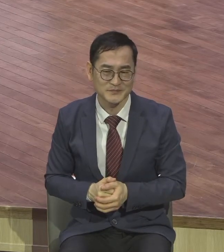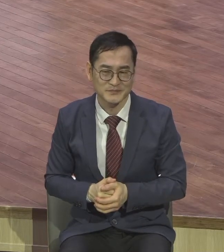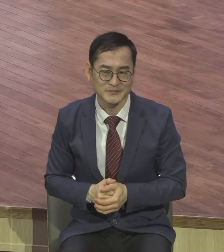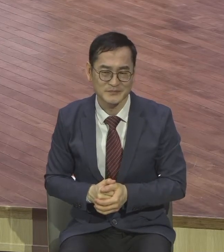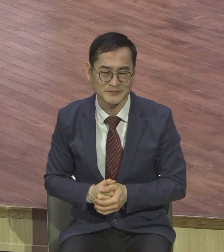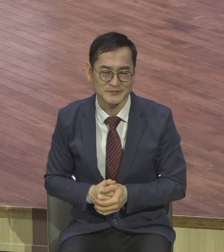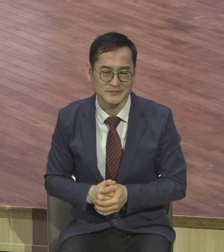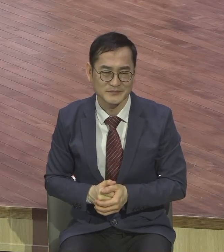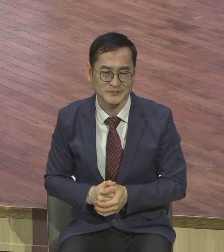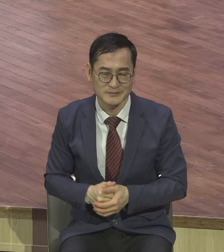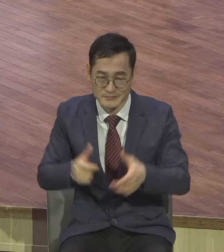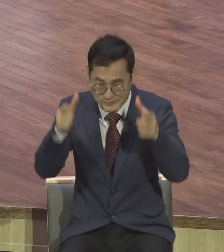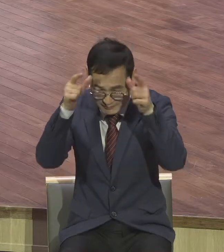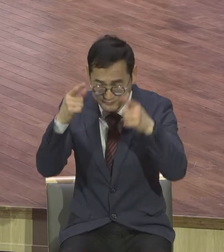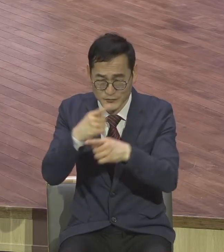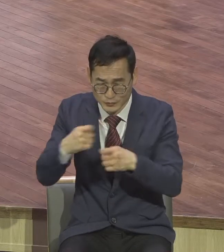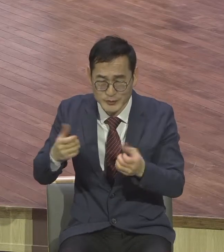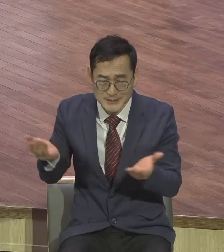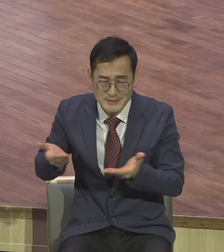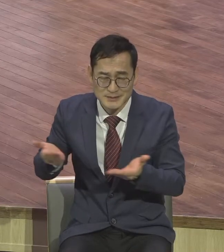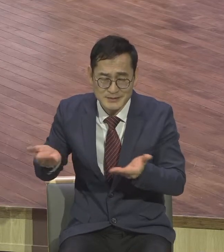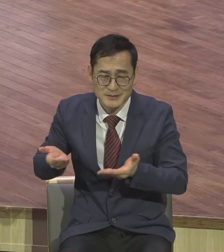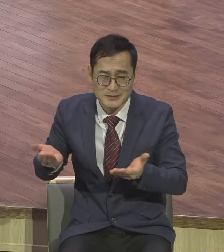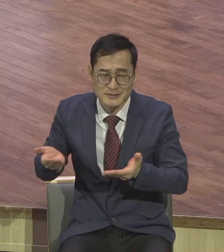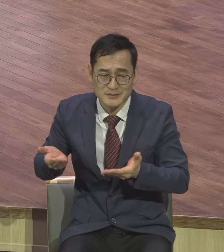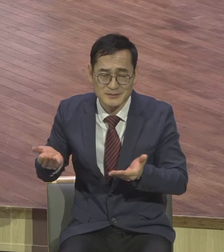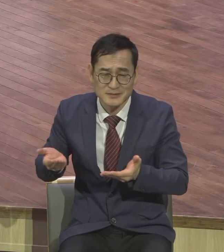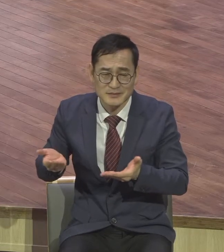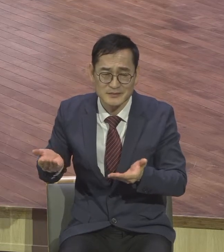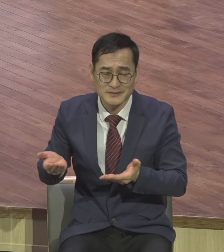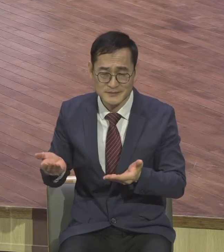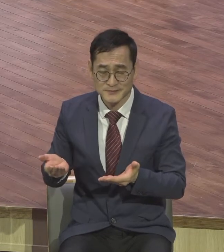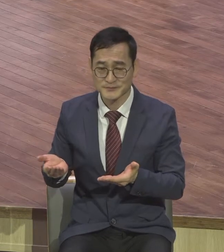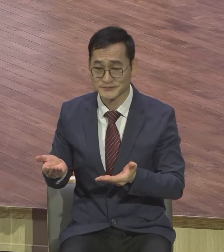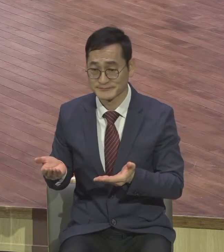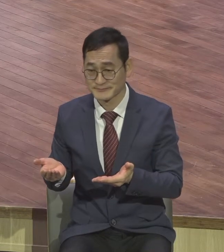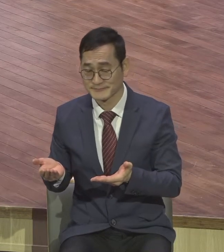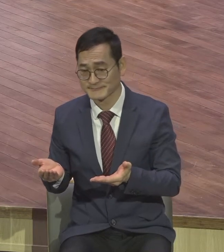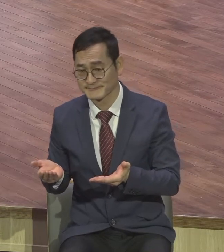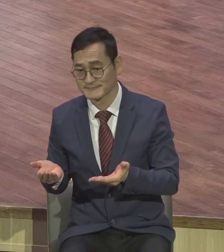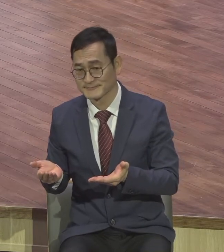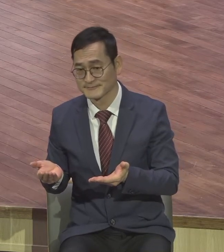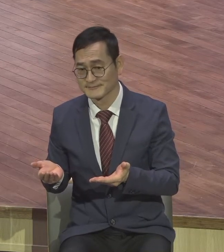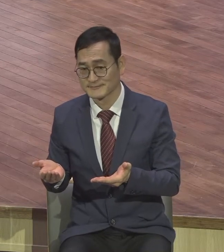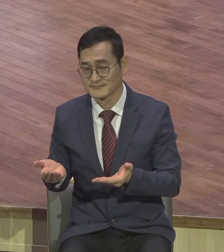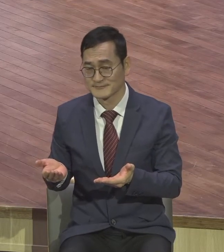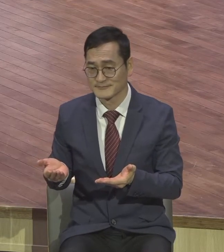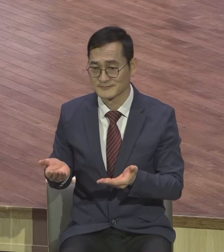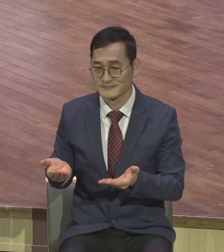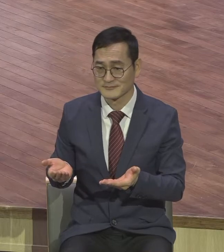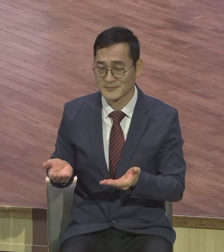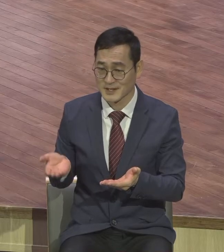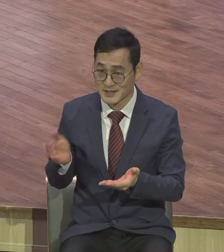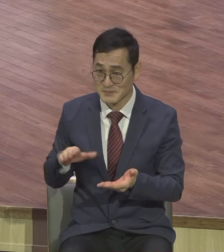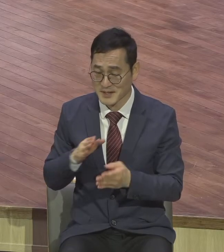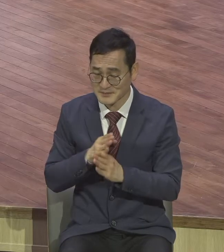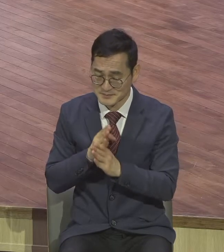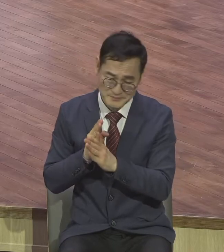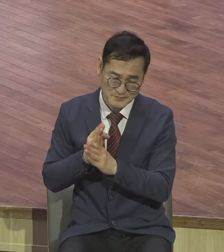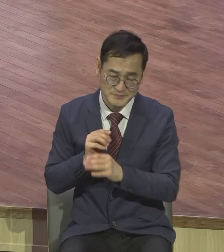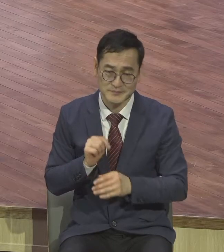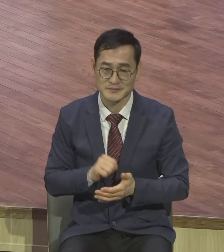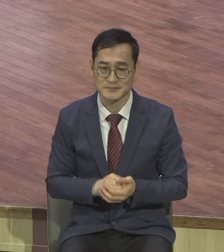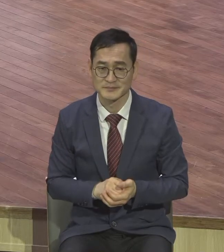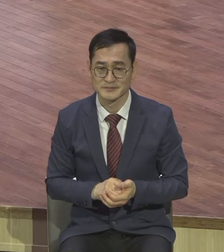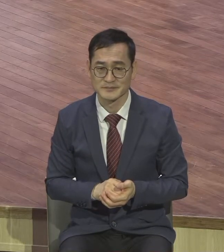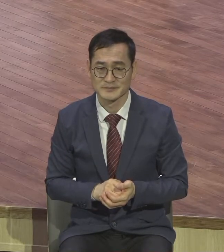이 구두 수승공 이었지만은 그의 배경과는 상관이 없이 그에게는 R